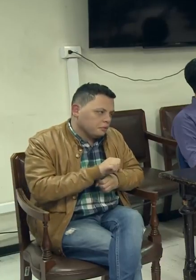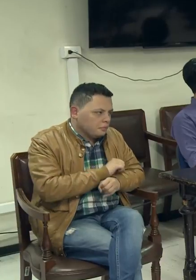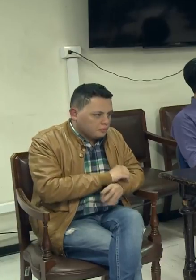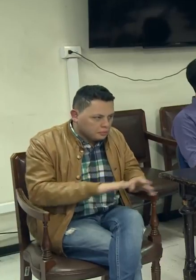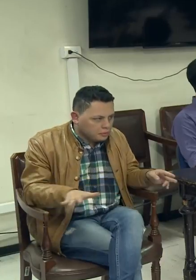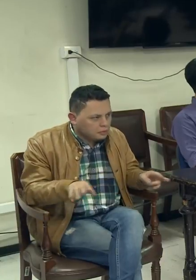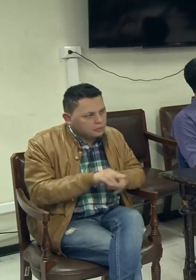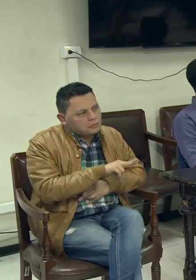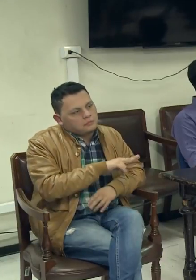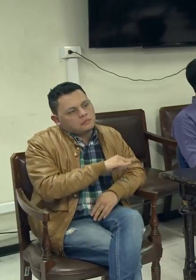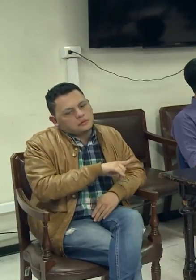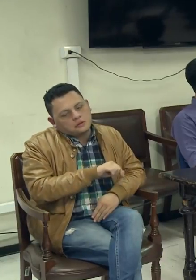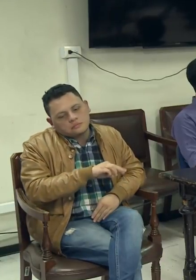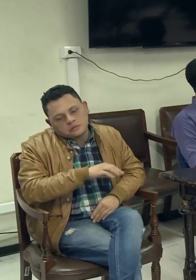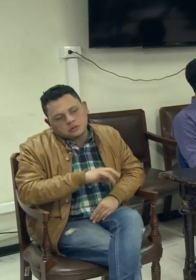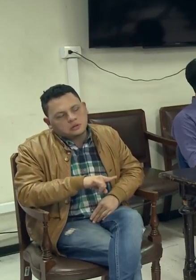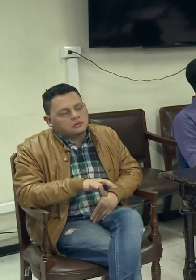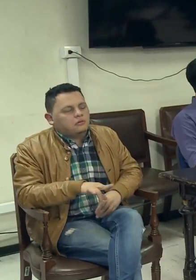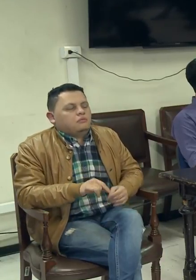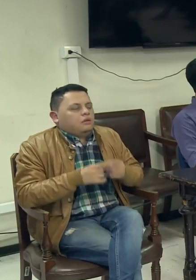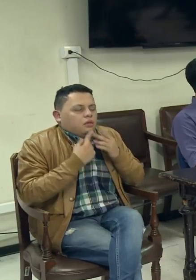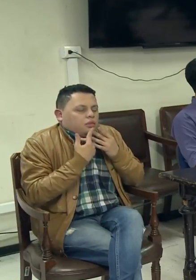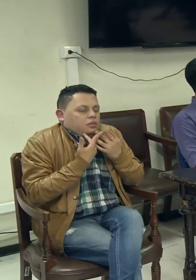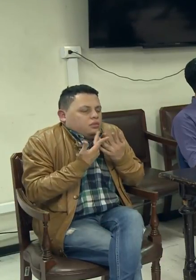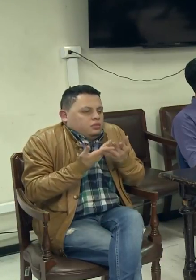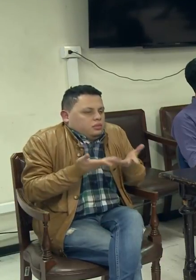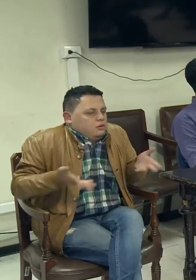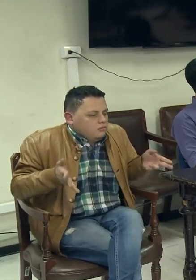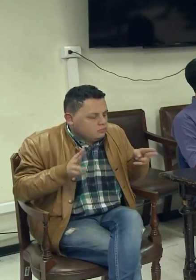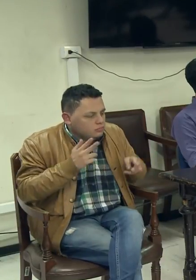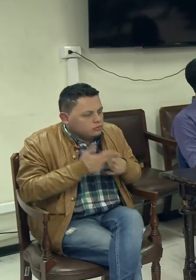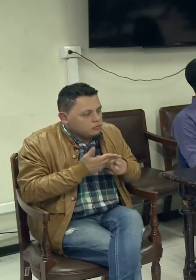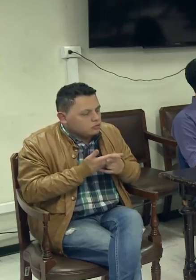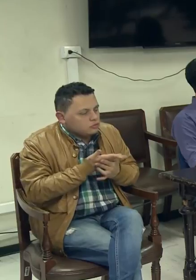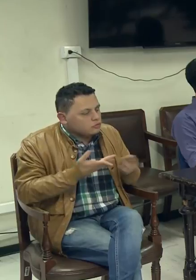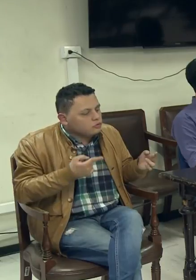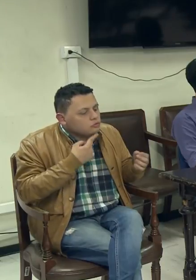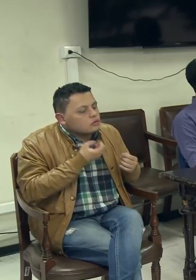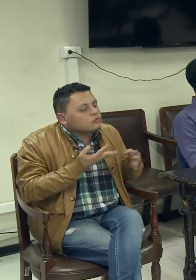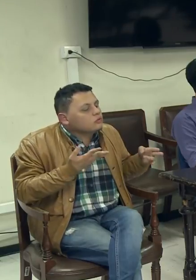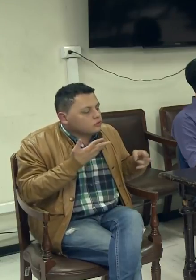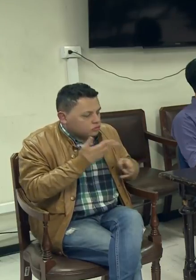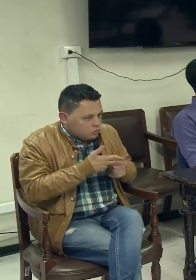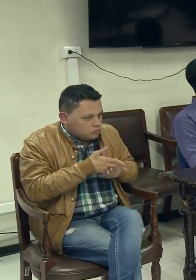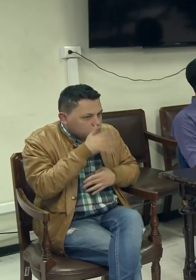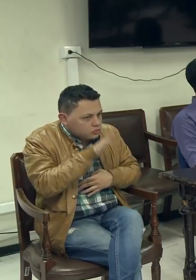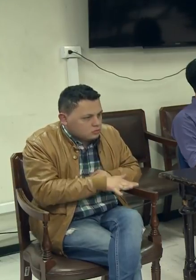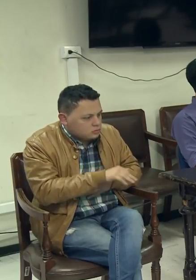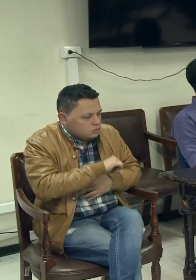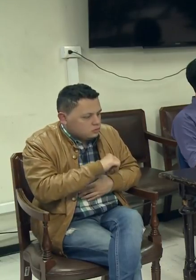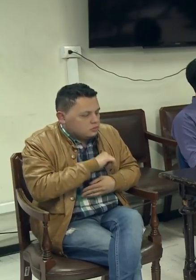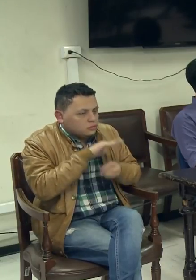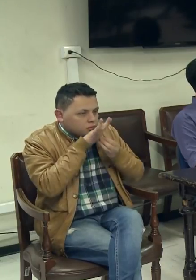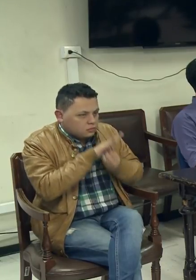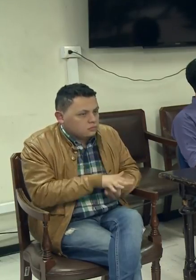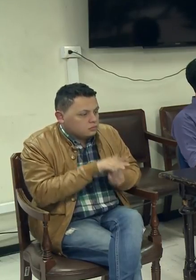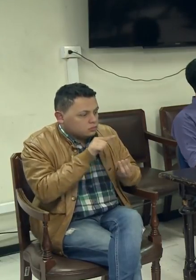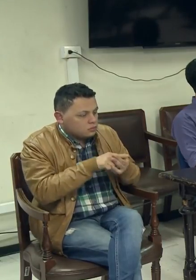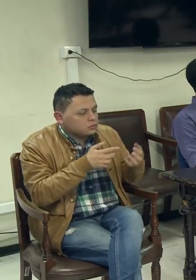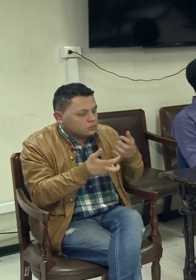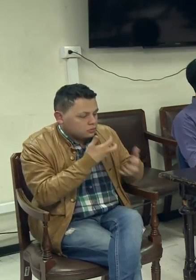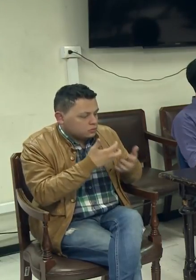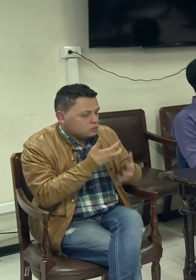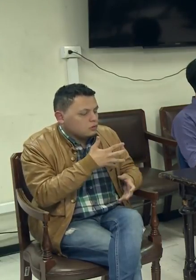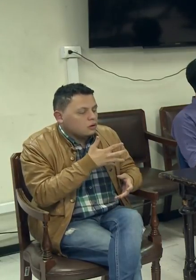perdidas, villas miserias. ¿Qué nombre, cuántos nombres tiene la marginación que el